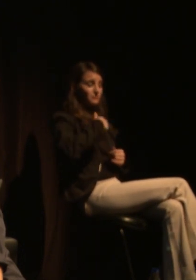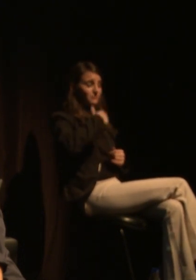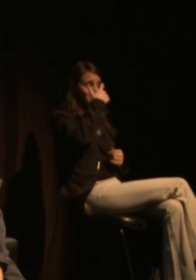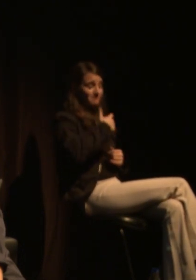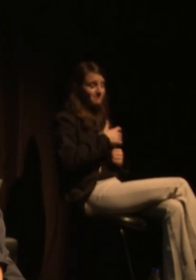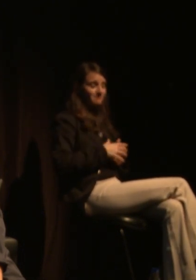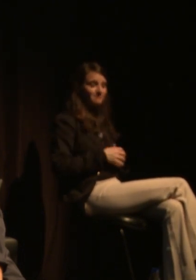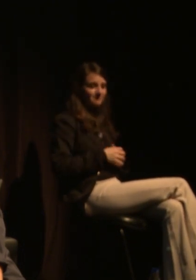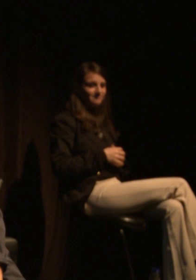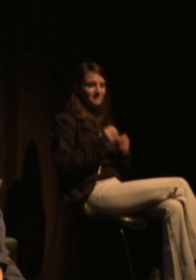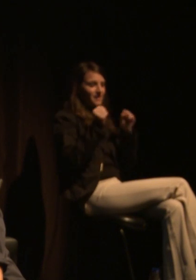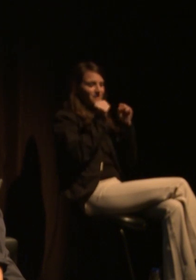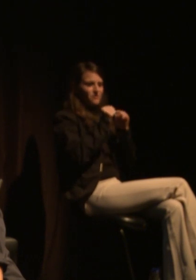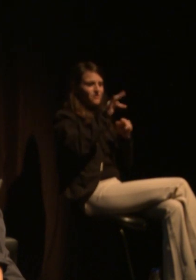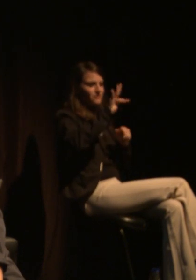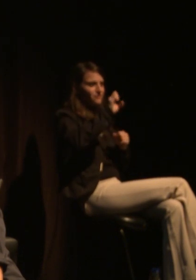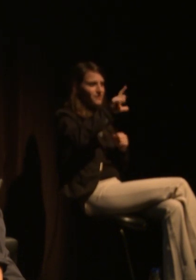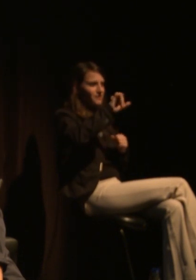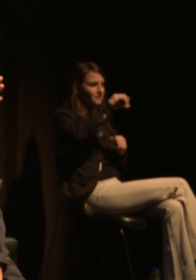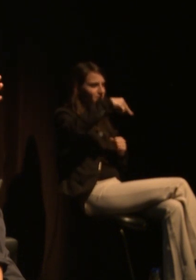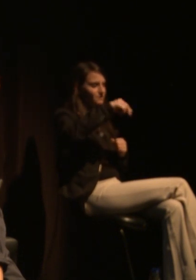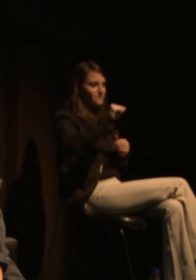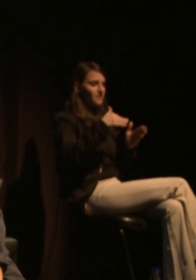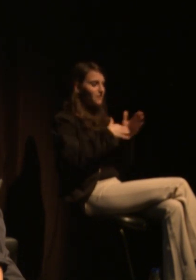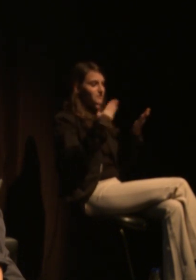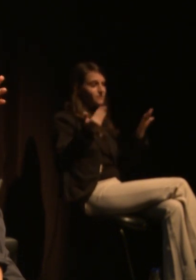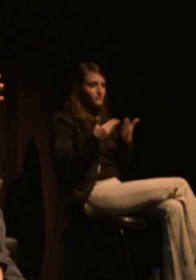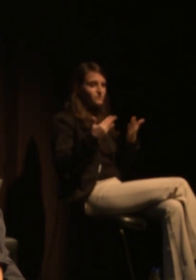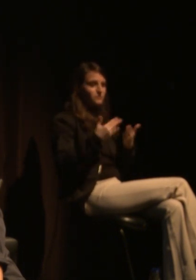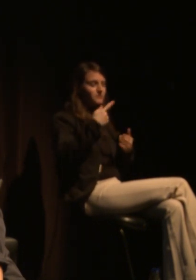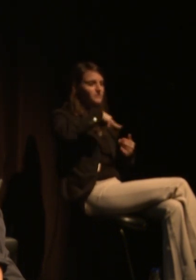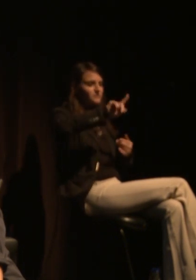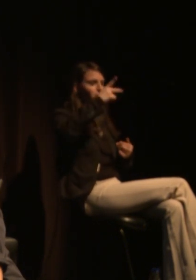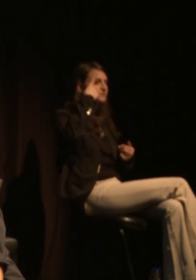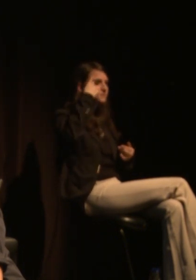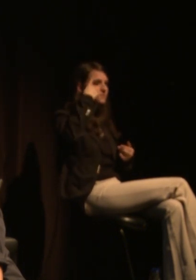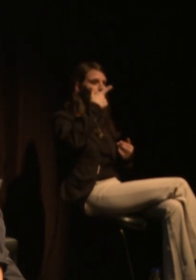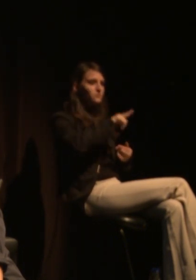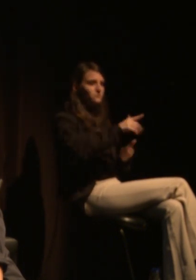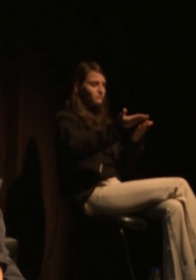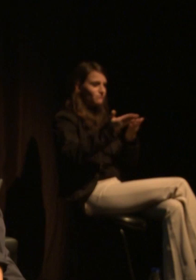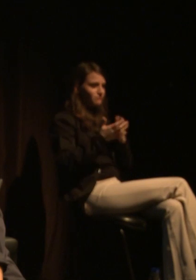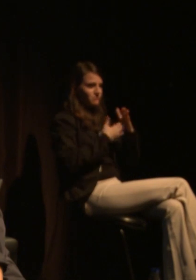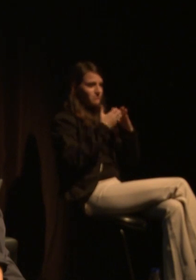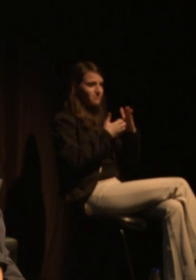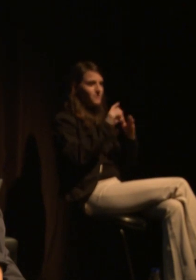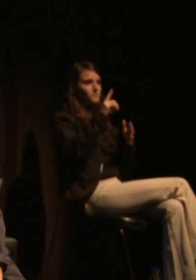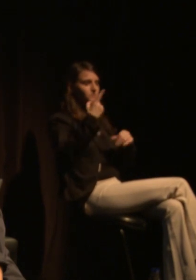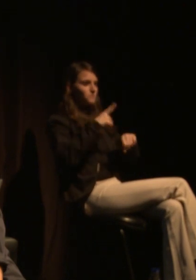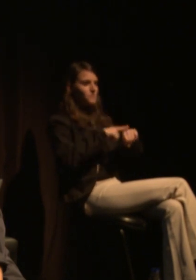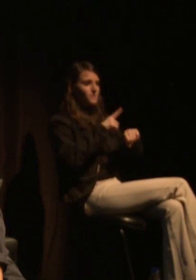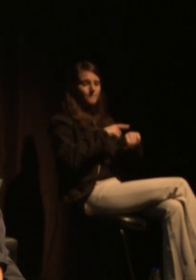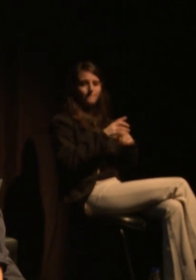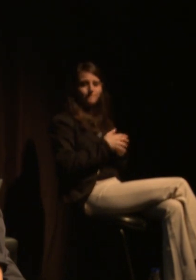sabe? Adoro o Fellini até hoje. Enfim, fui para São Paulo e consegui um emprego na Última Hora. A Última